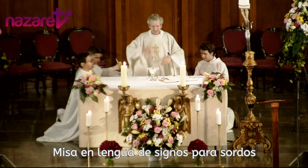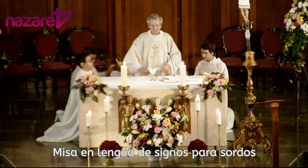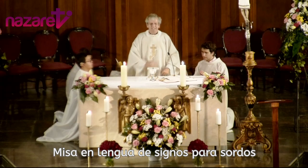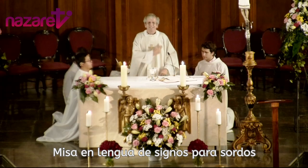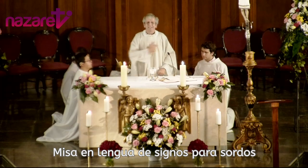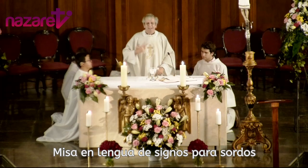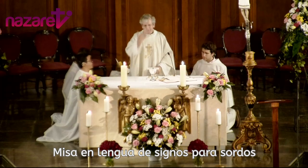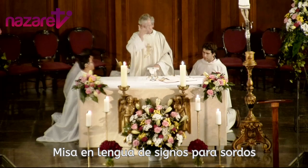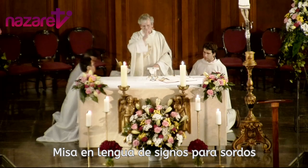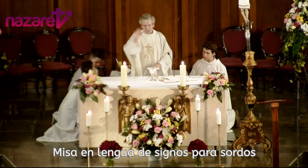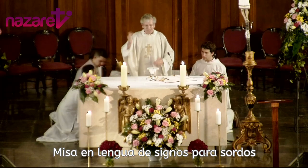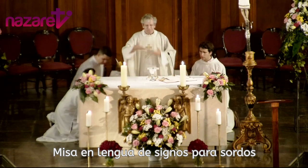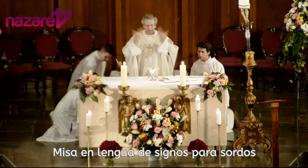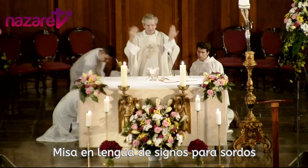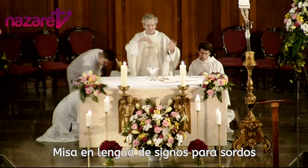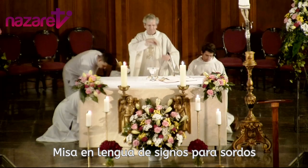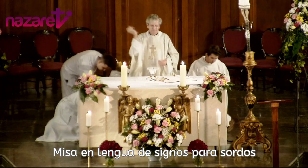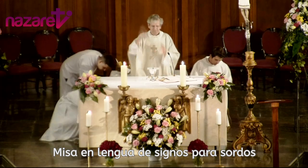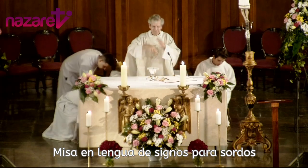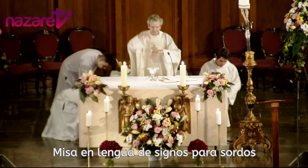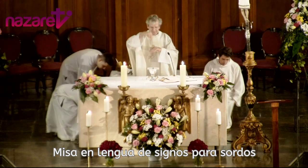Este es el sacramento de nuestra fe. Anunciamos tu muerte.